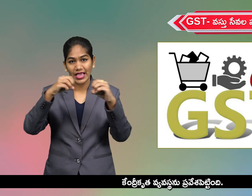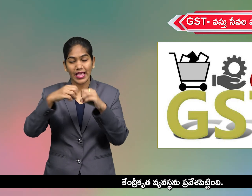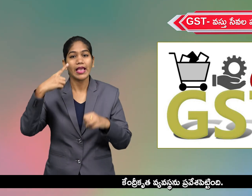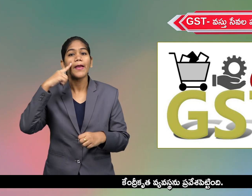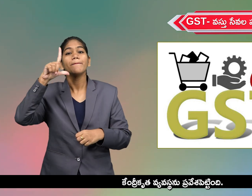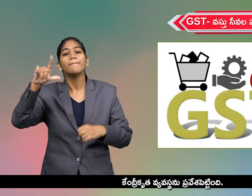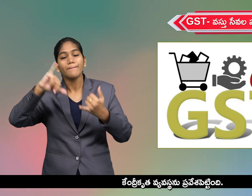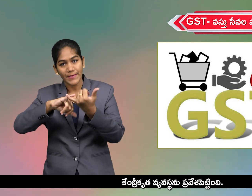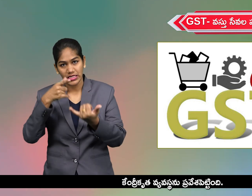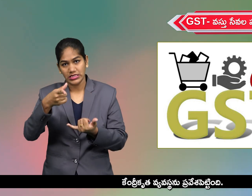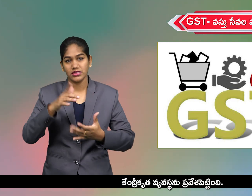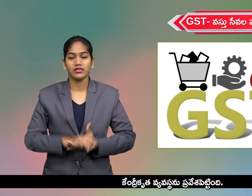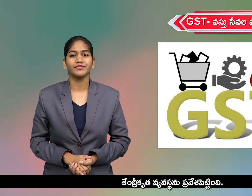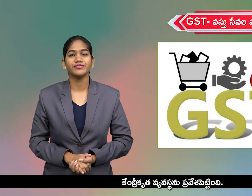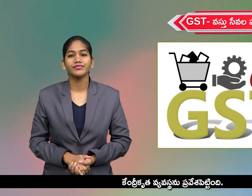ప్రవేశపెట్టింది.